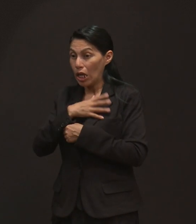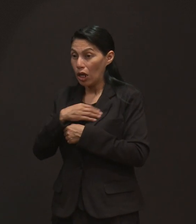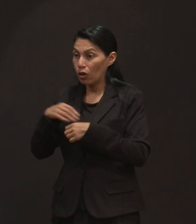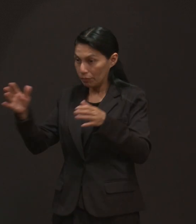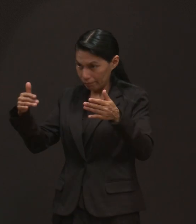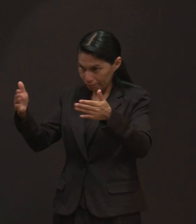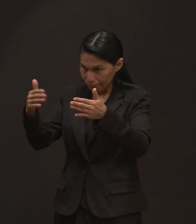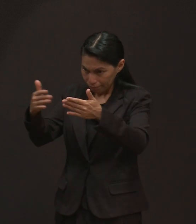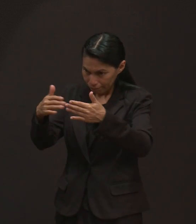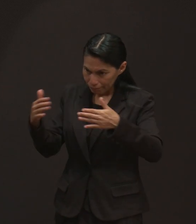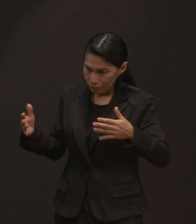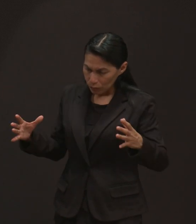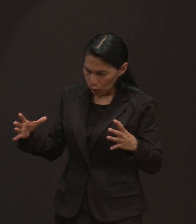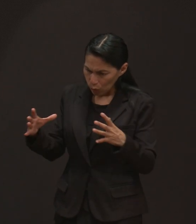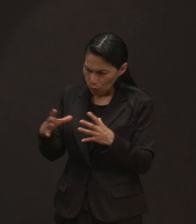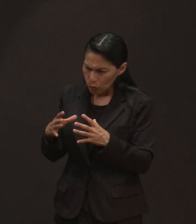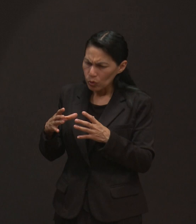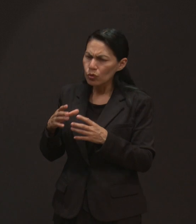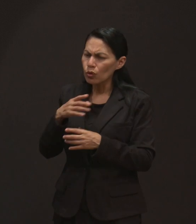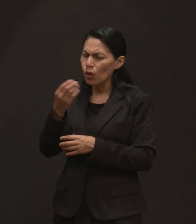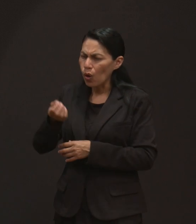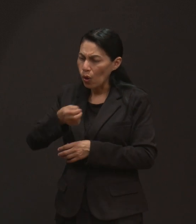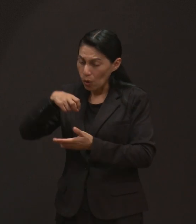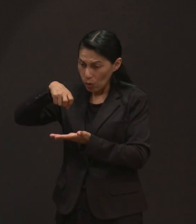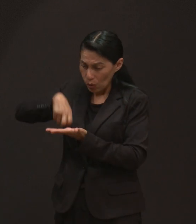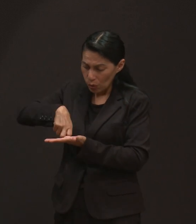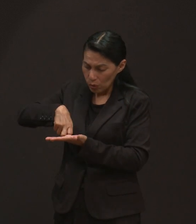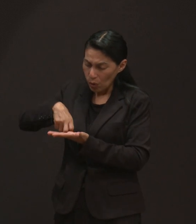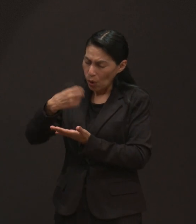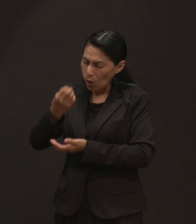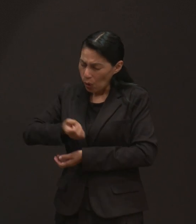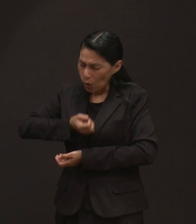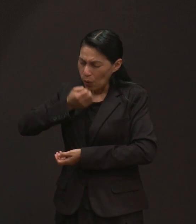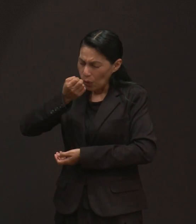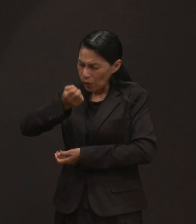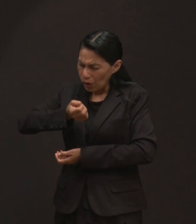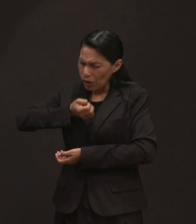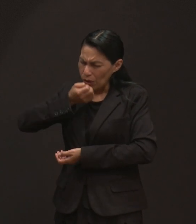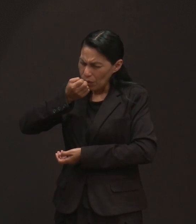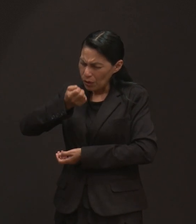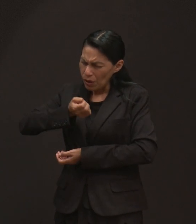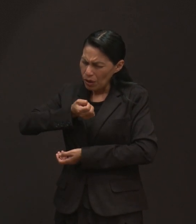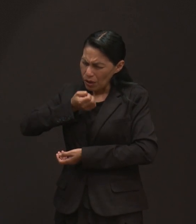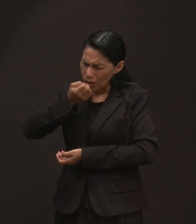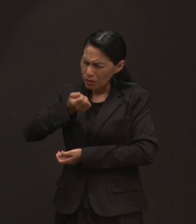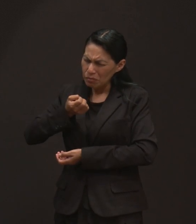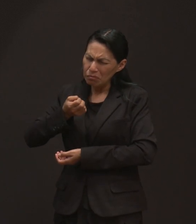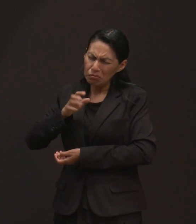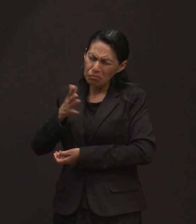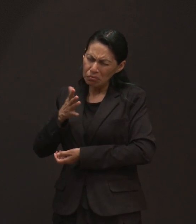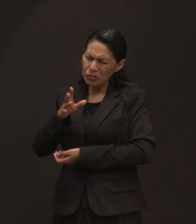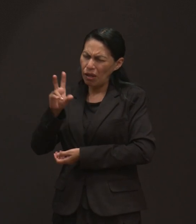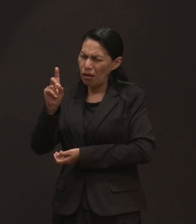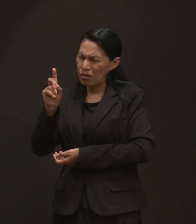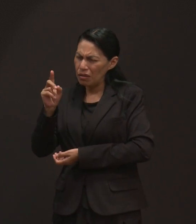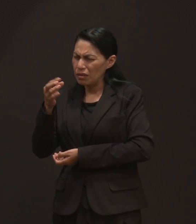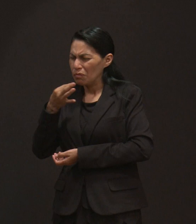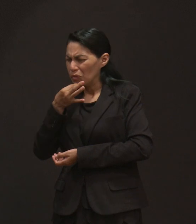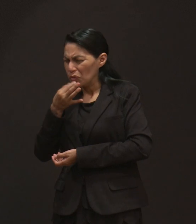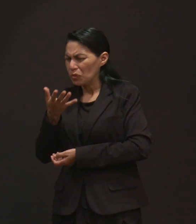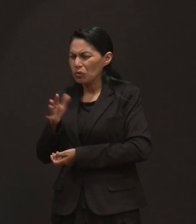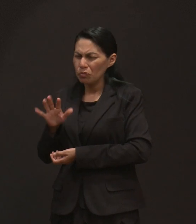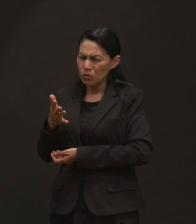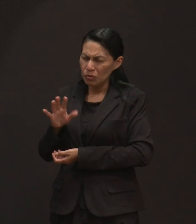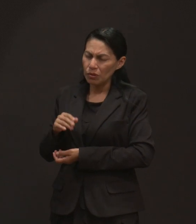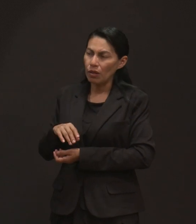por su papá. Nos arrodillábamos y ya en un poco de tiempo, unas media